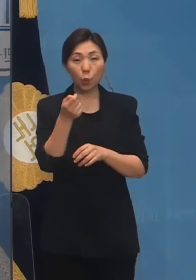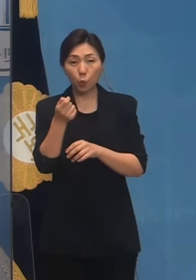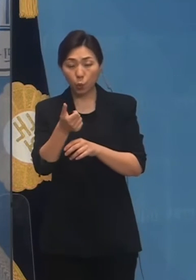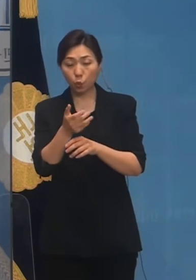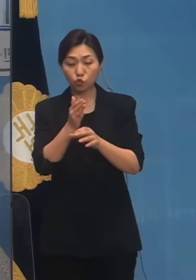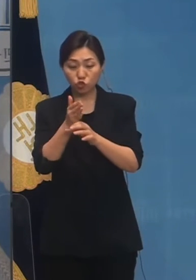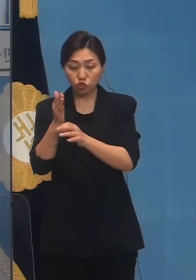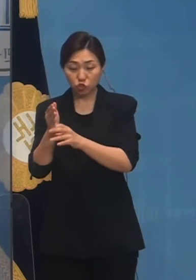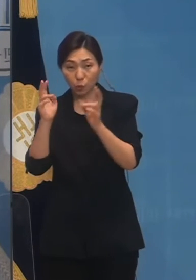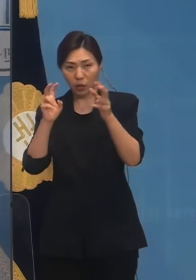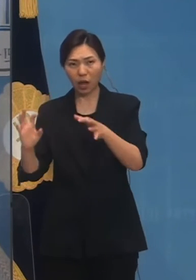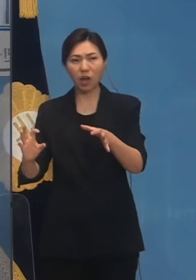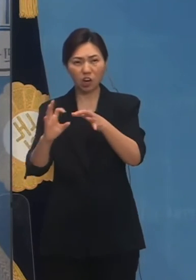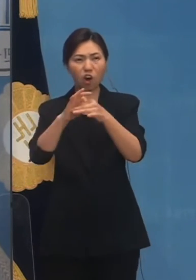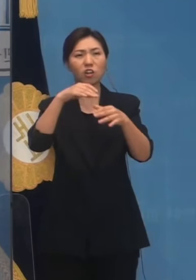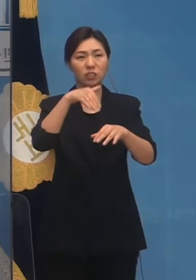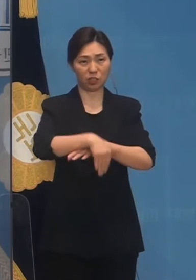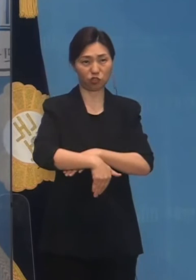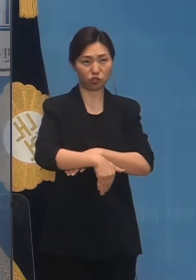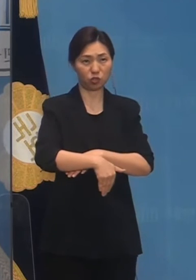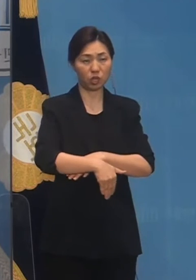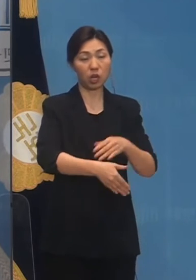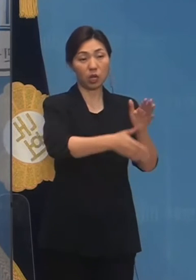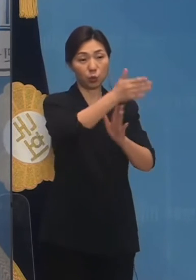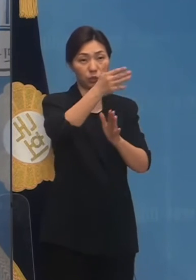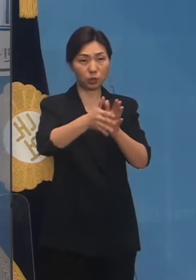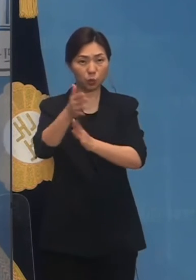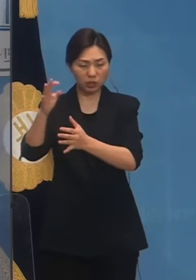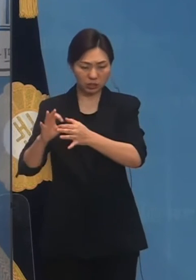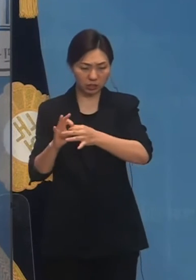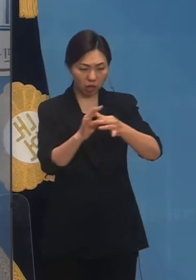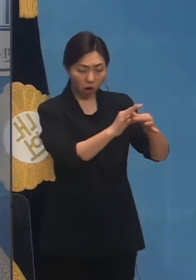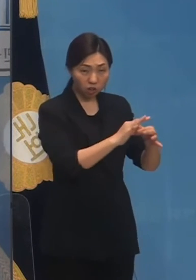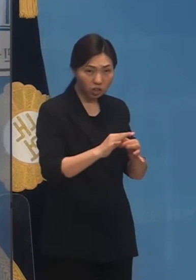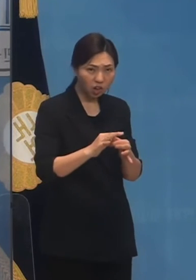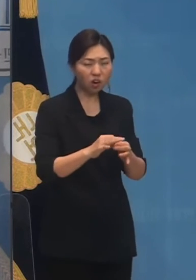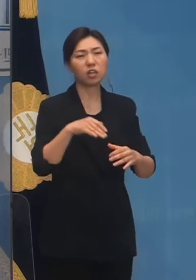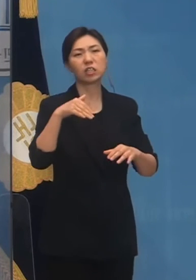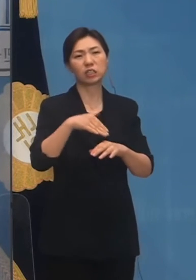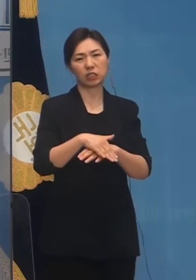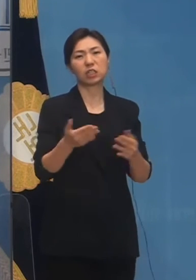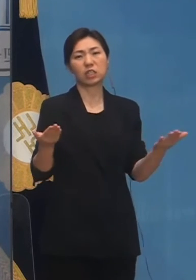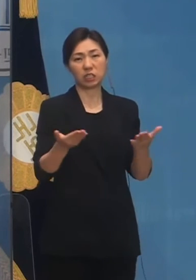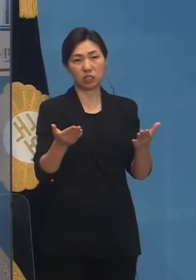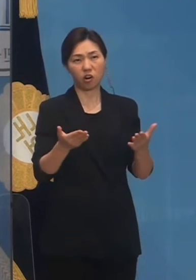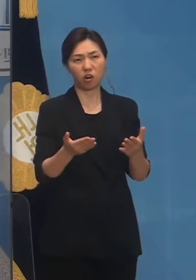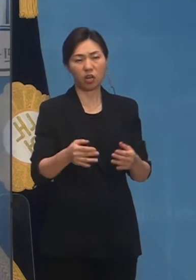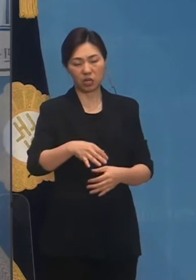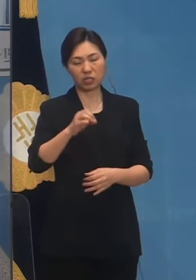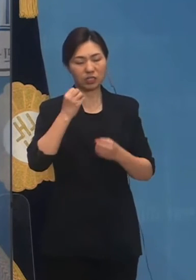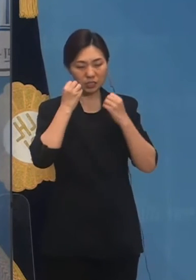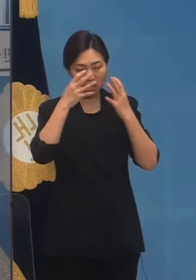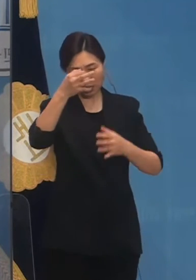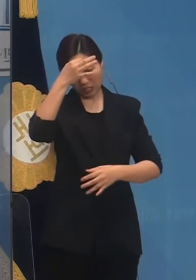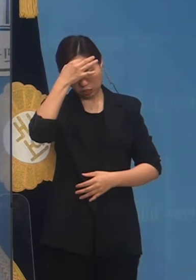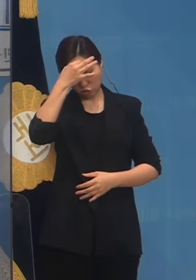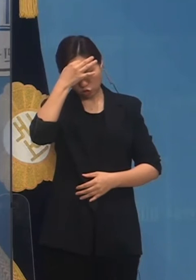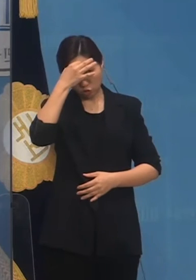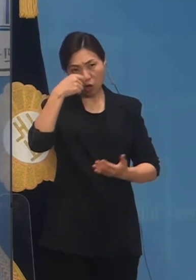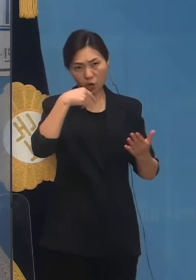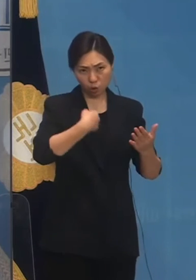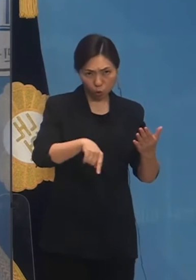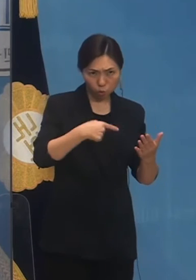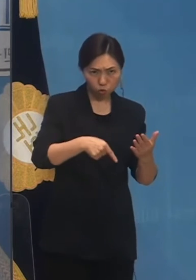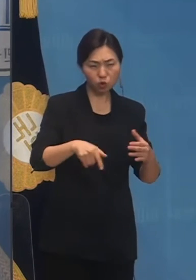연대하여 도시개발을 주문하는 기업 주문형 개발사업을 도입해서 직업훈련과 첨단기술, 교육과 문화, 출산과